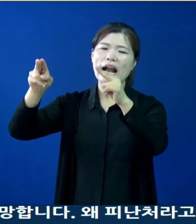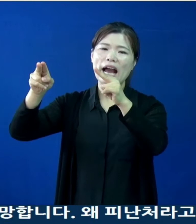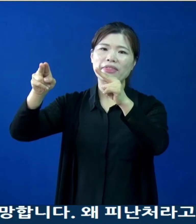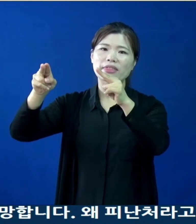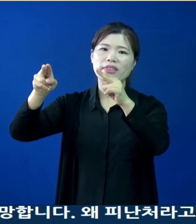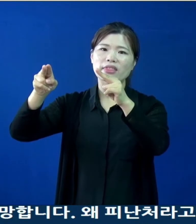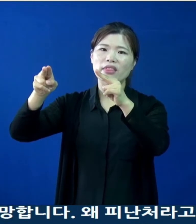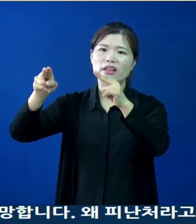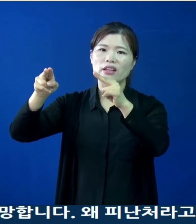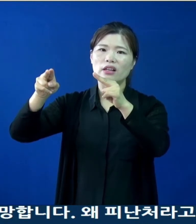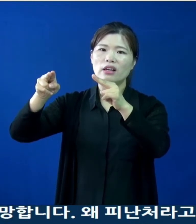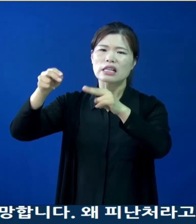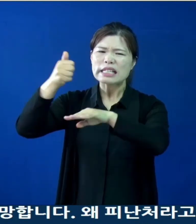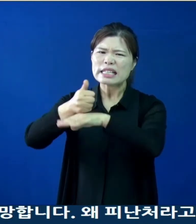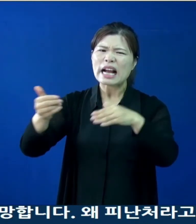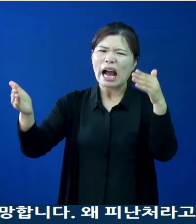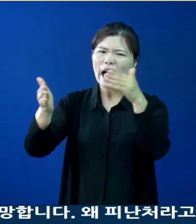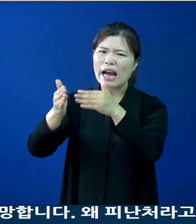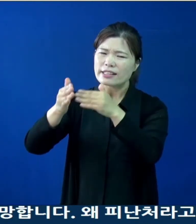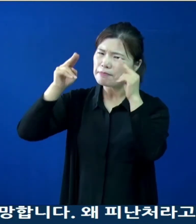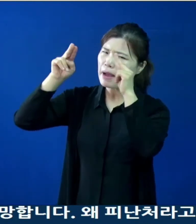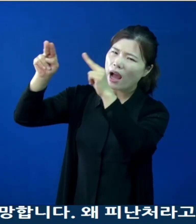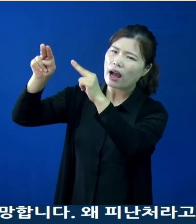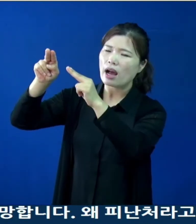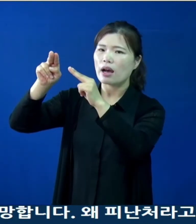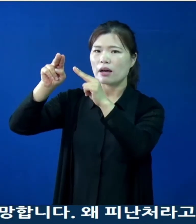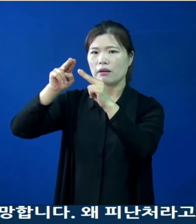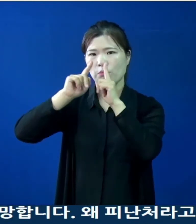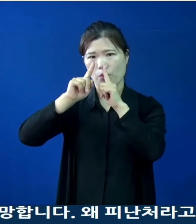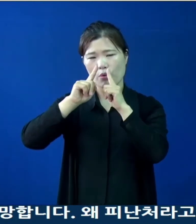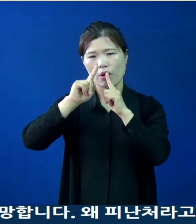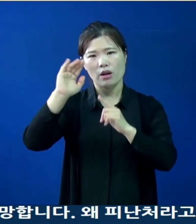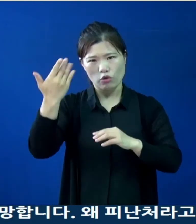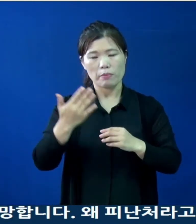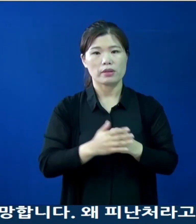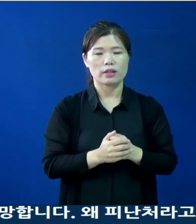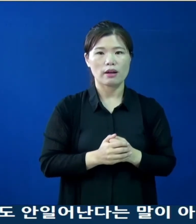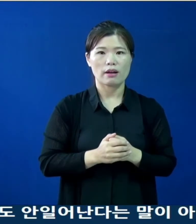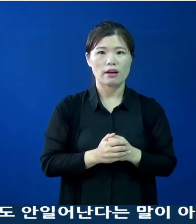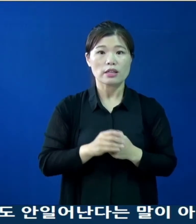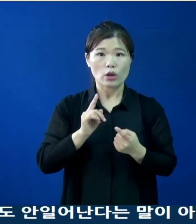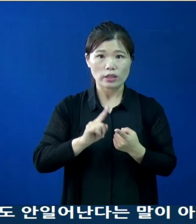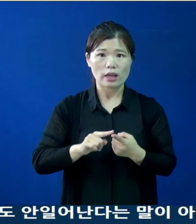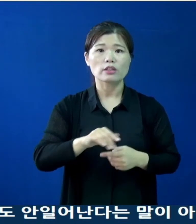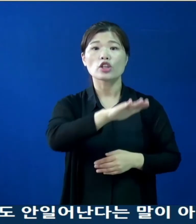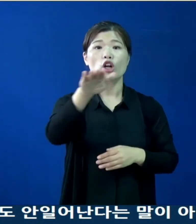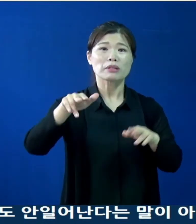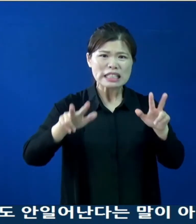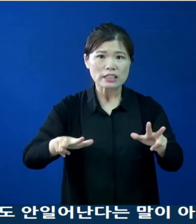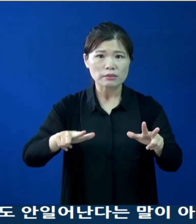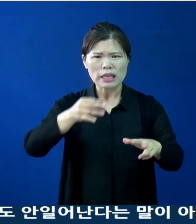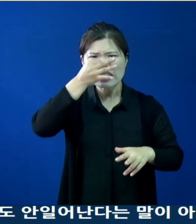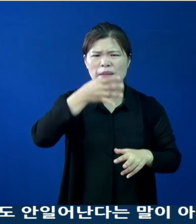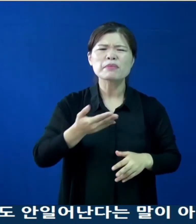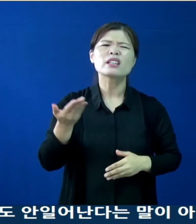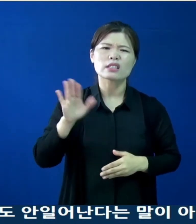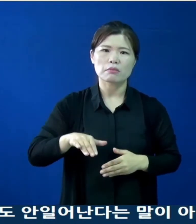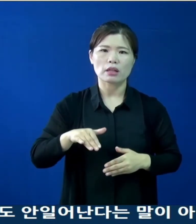계속해라 라는 도전이라는 뜻입니다. 여러분, 힘드셔도요, 주저앉아 있지 마시기